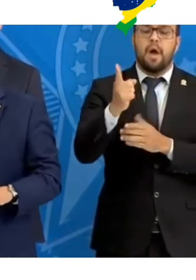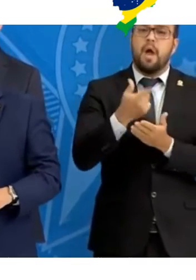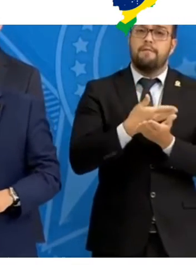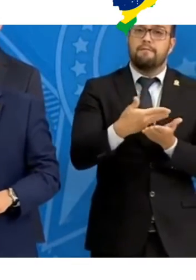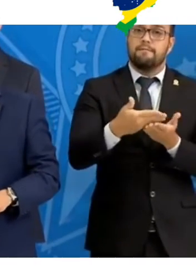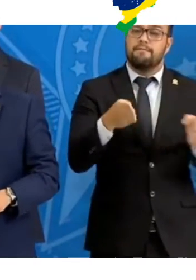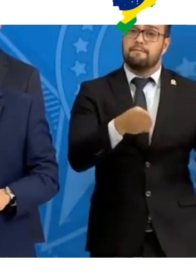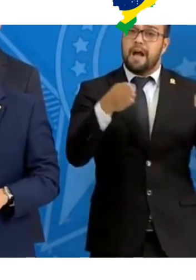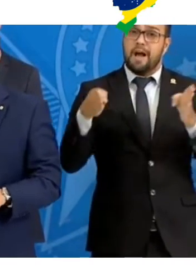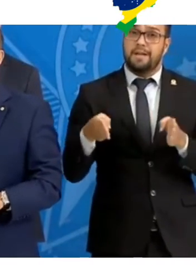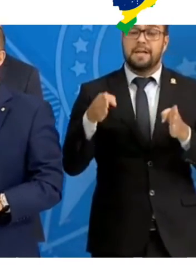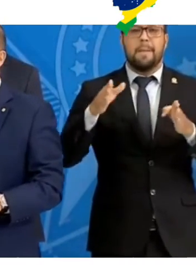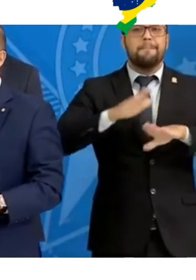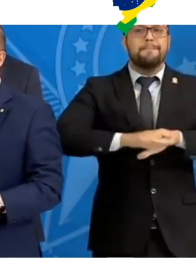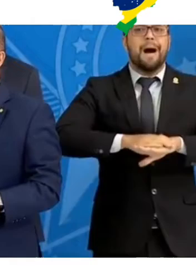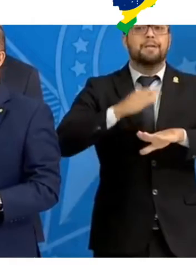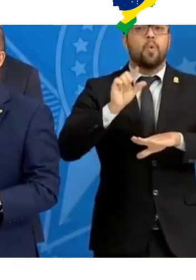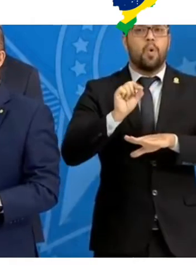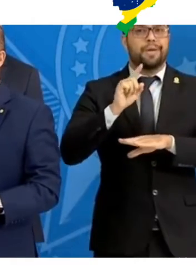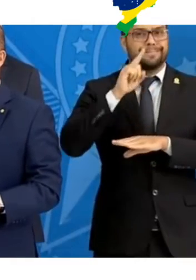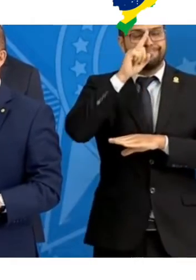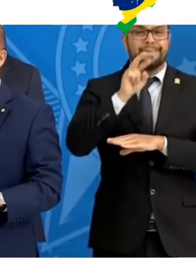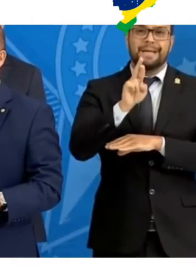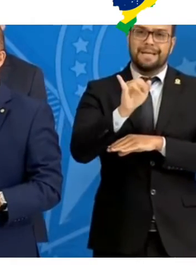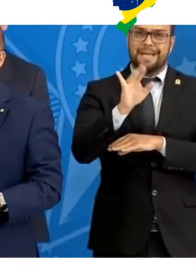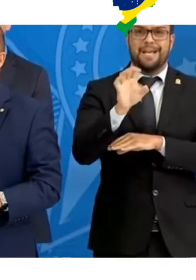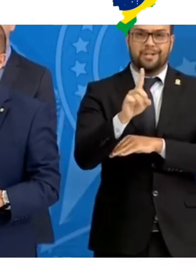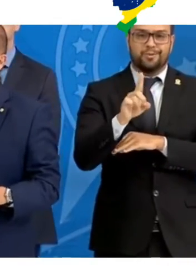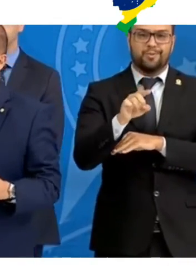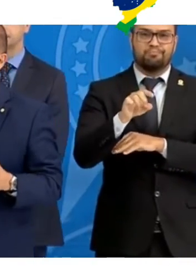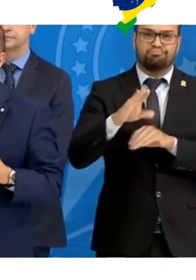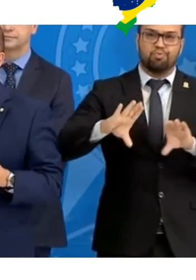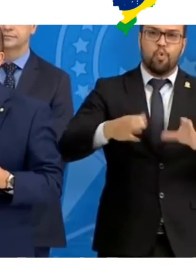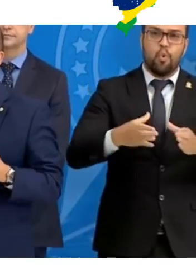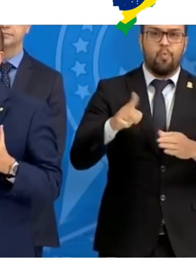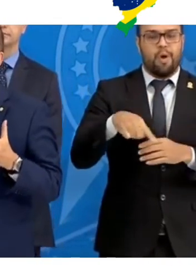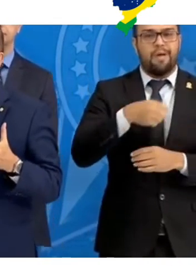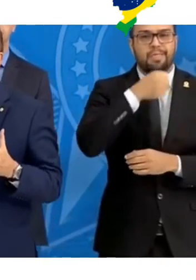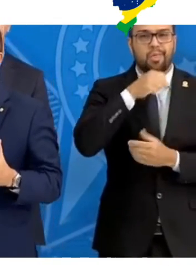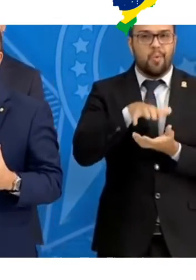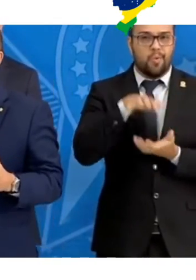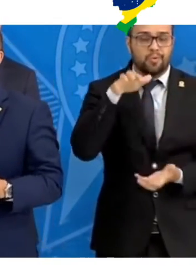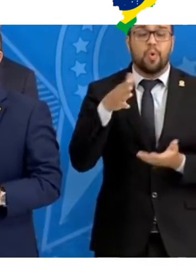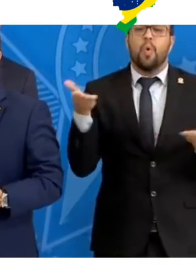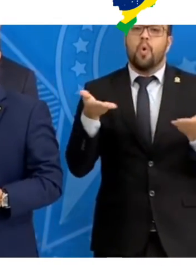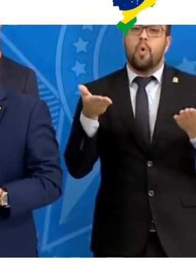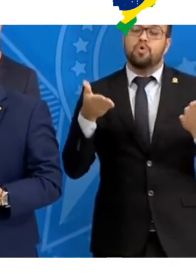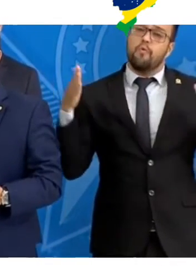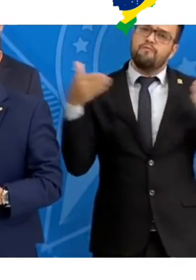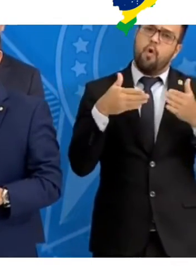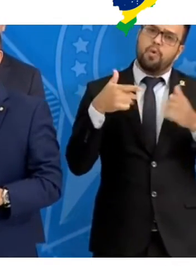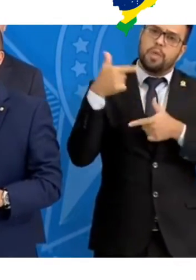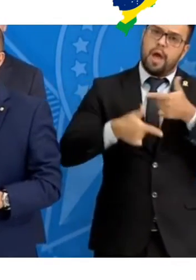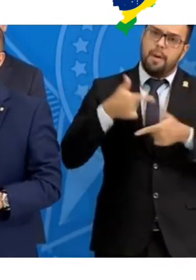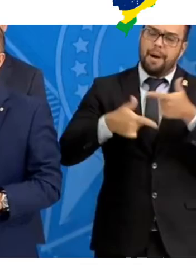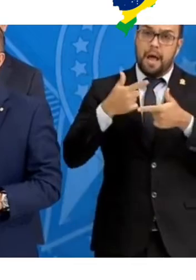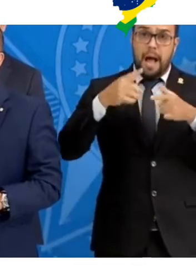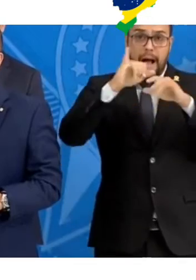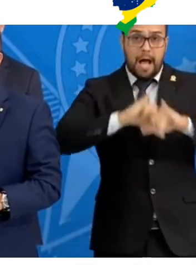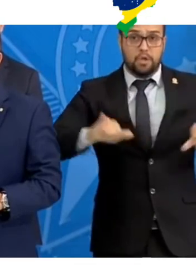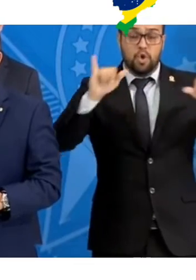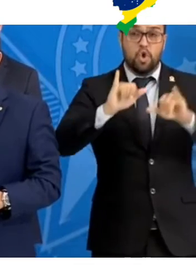que tem maior risco, que são os idosos. Então nós estamos trabalhando hoje com o anúncio desses